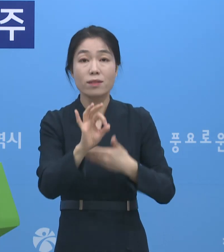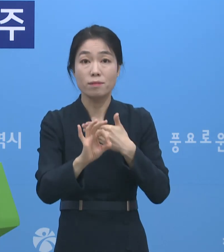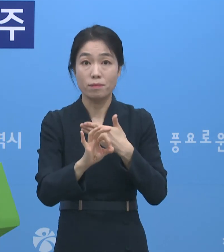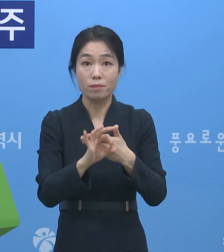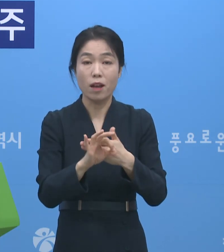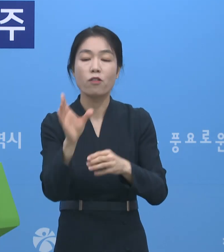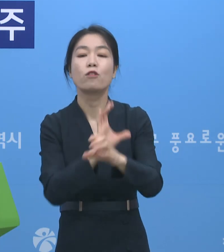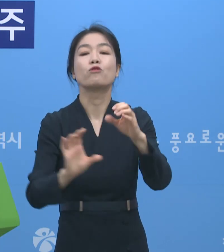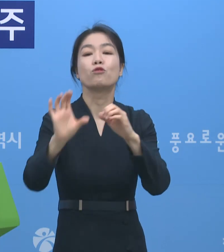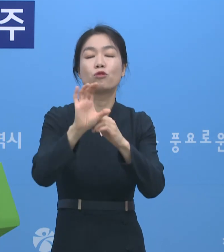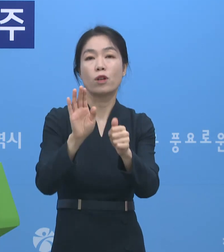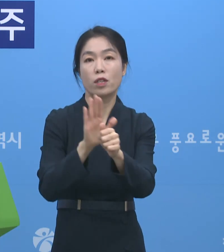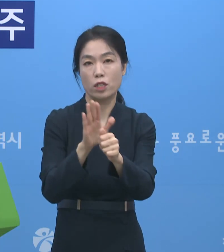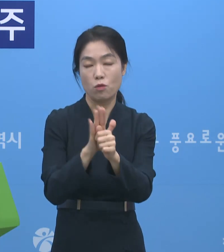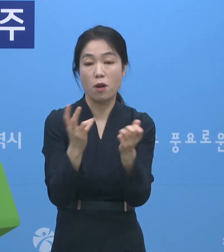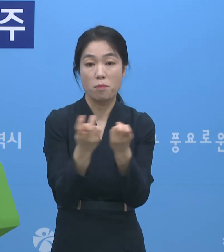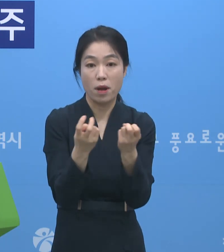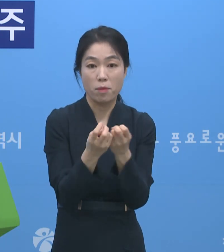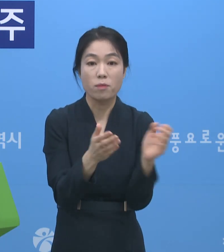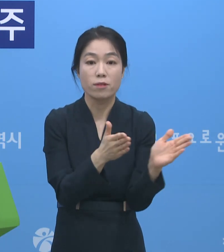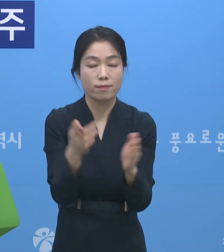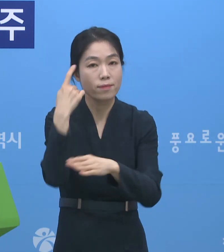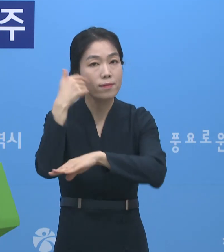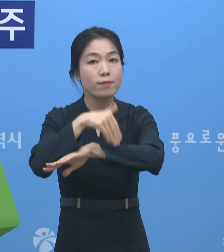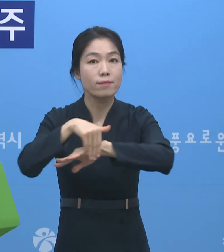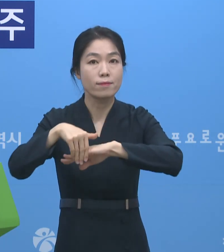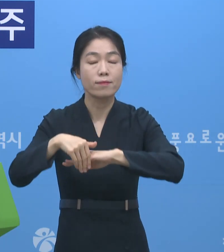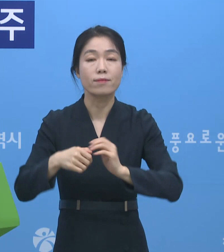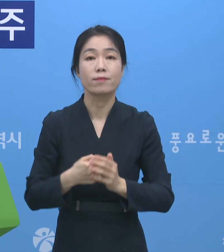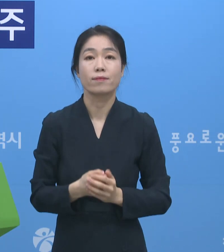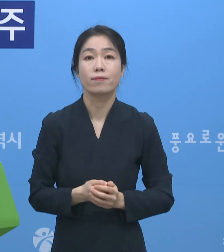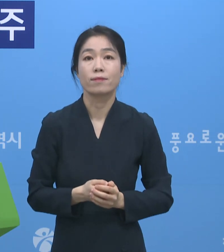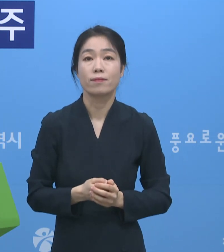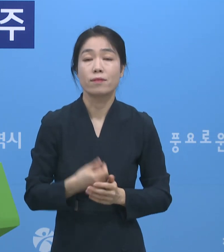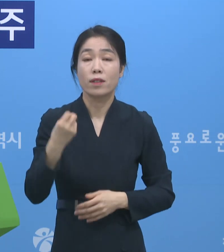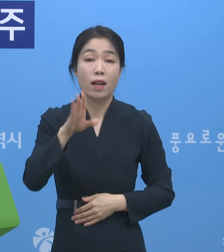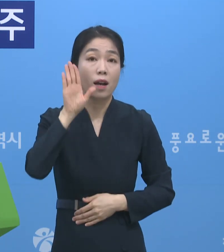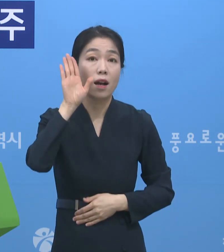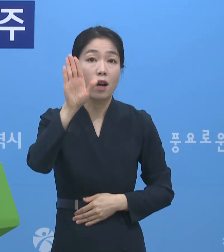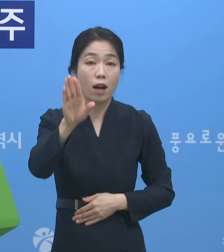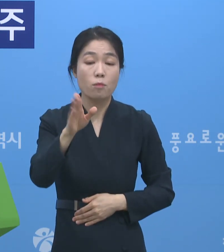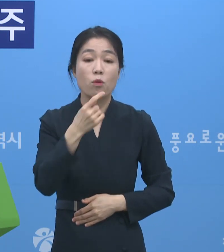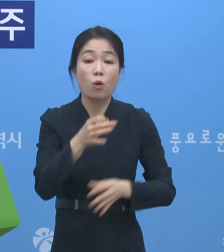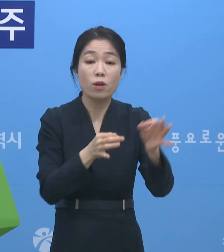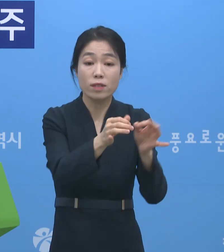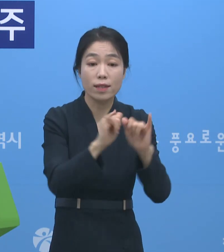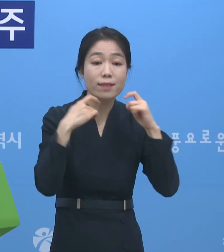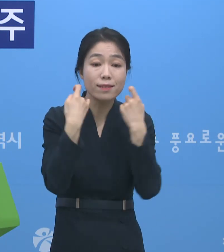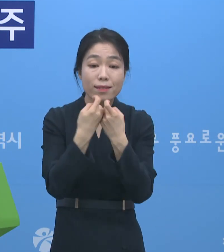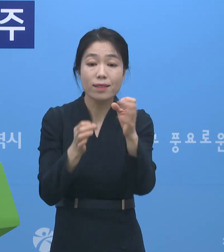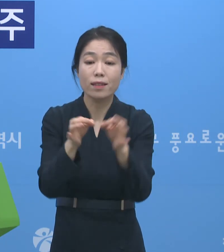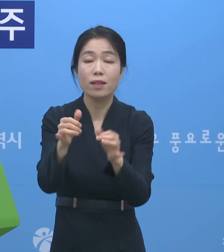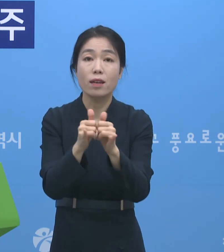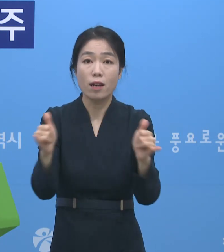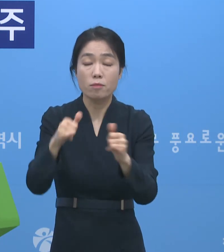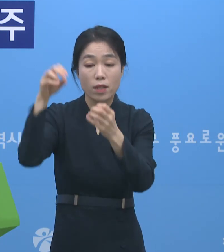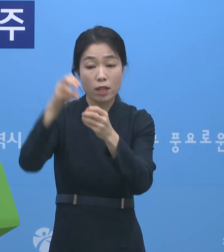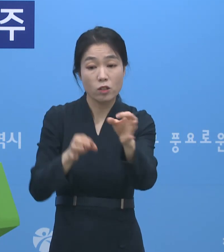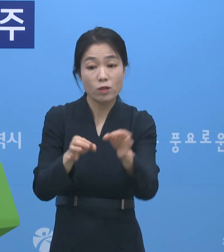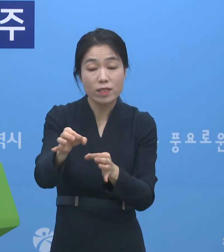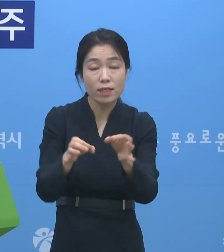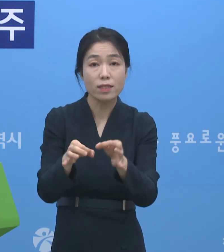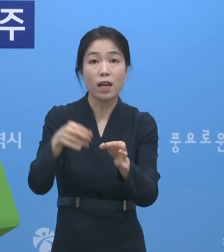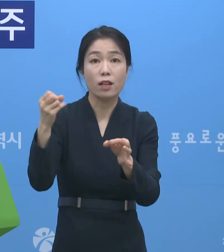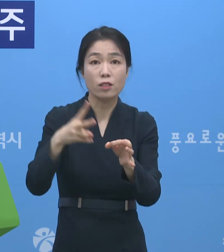있으면 추가적인 지원책을 강구할 것입니다. 또한 앞으로도 소상공인, 자영업자,